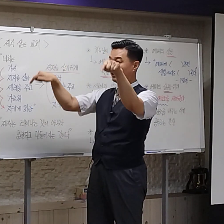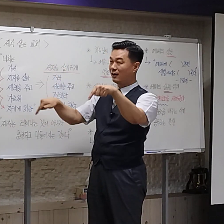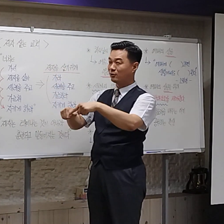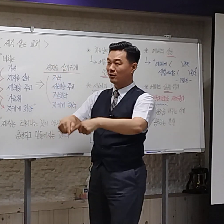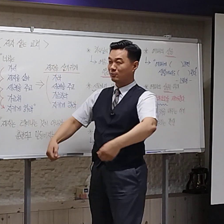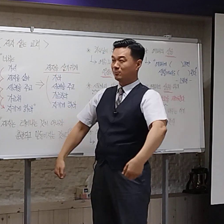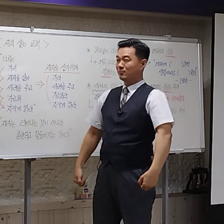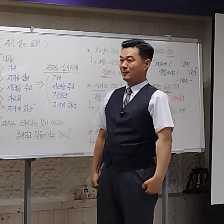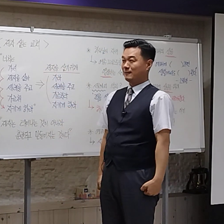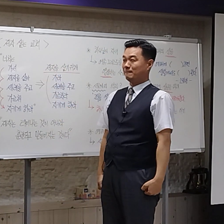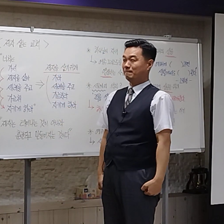딱 서가지고